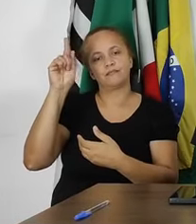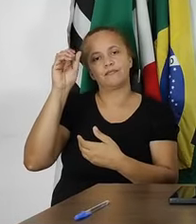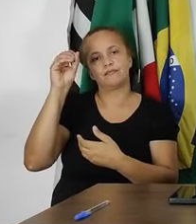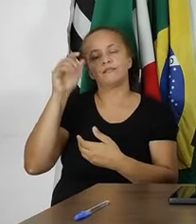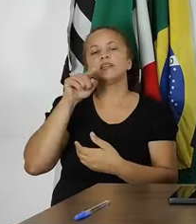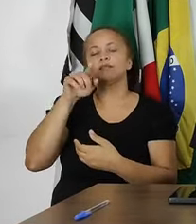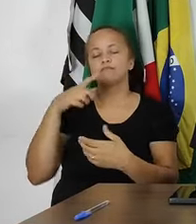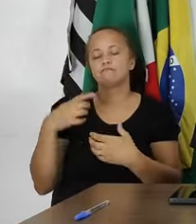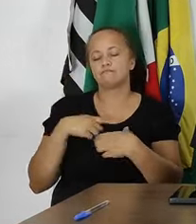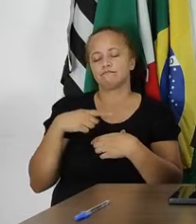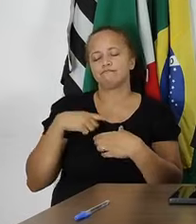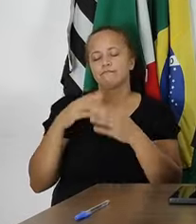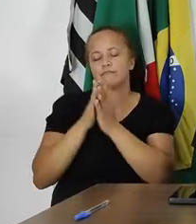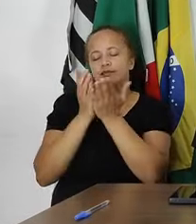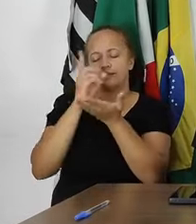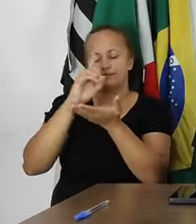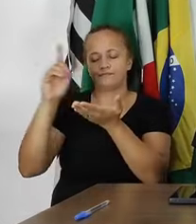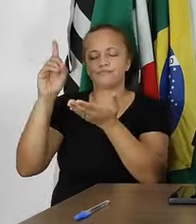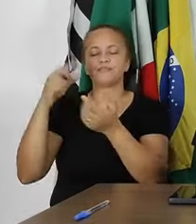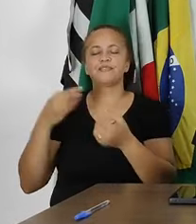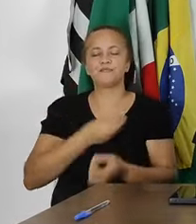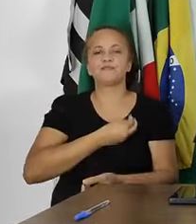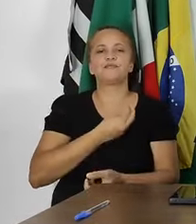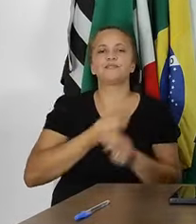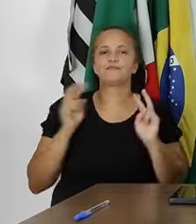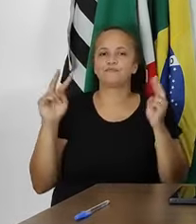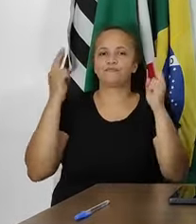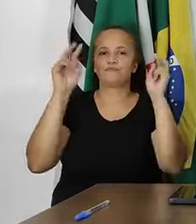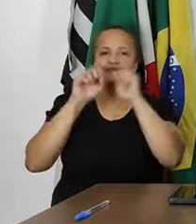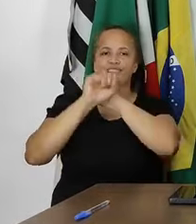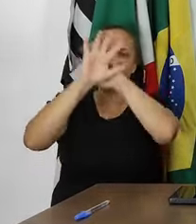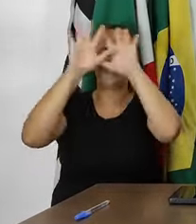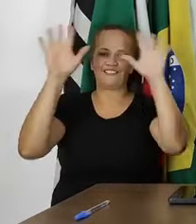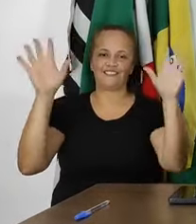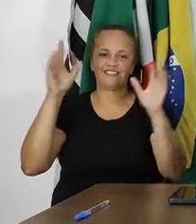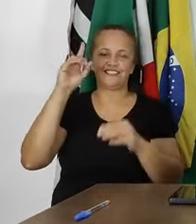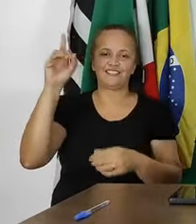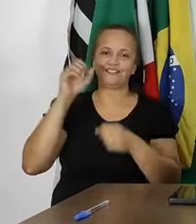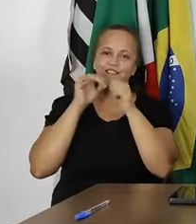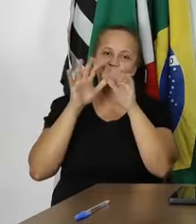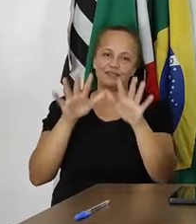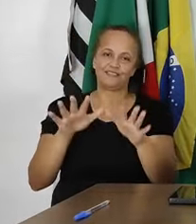palavra e viver de vitória em vitória, de glória em glória. Deus te abençoe. Tchau, tchau.